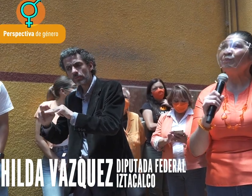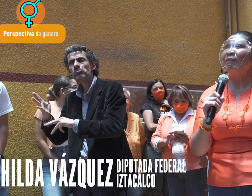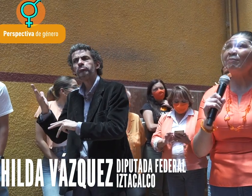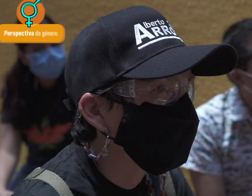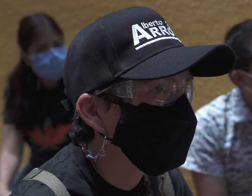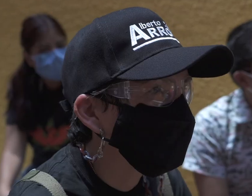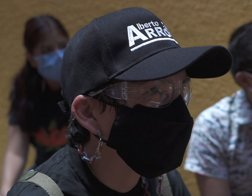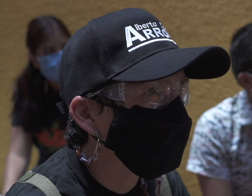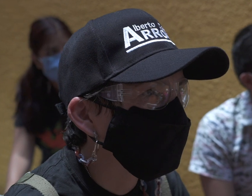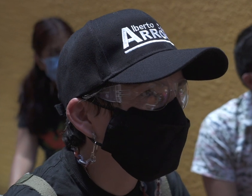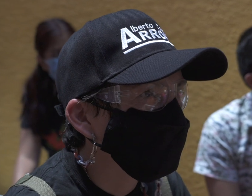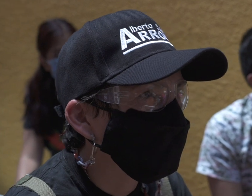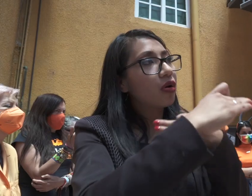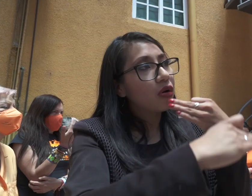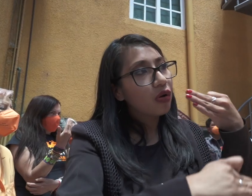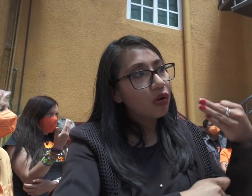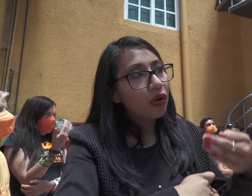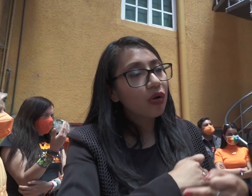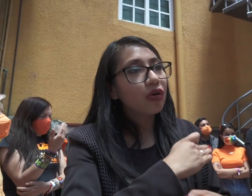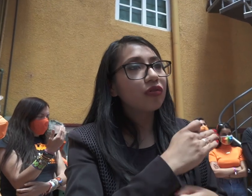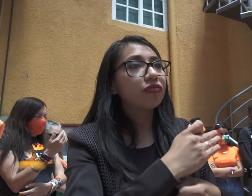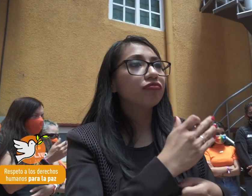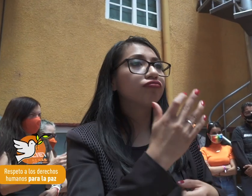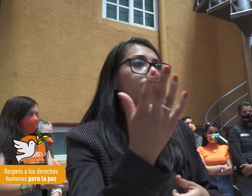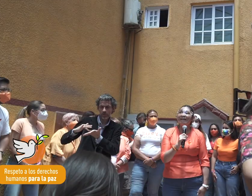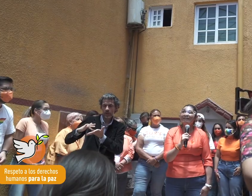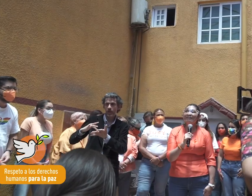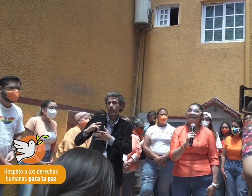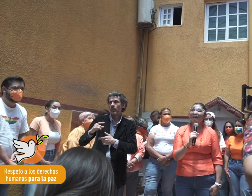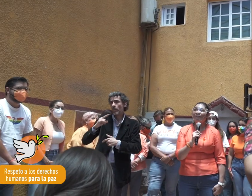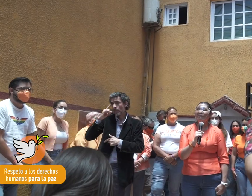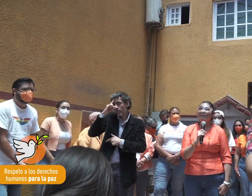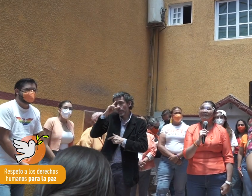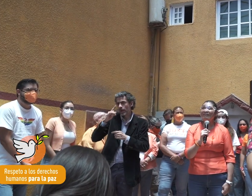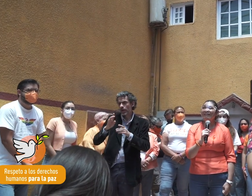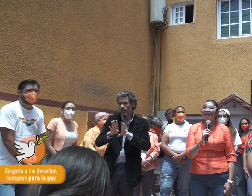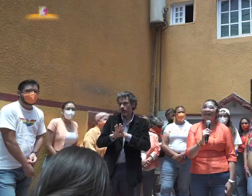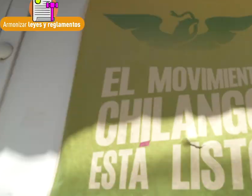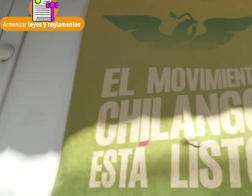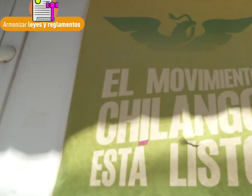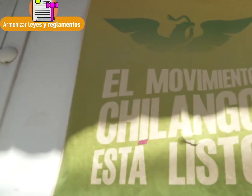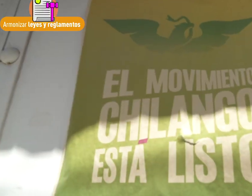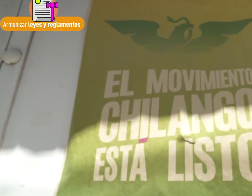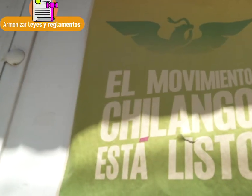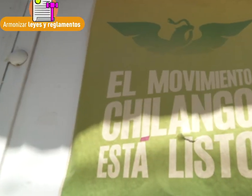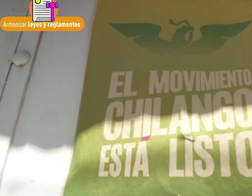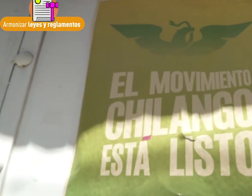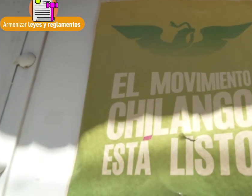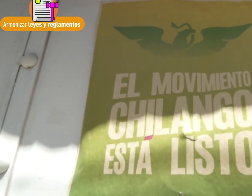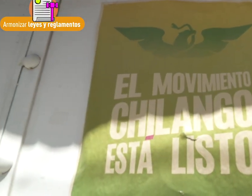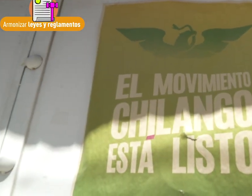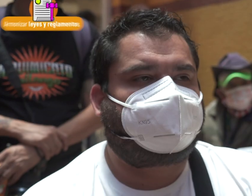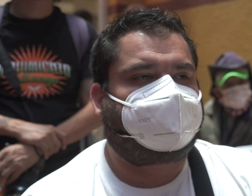de que nos movamos con los pies, con las manos, de que veamos o no, de que escuchemos o no, la participación se tiene